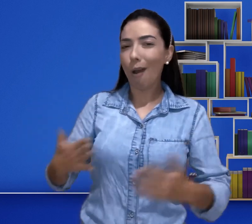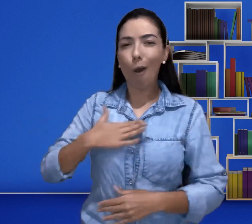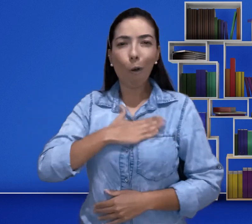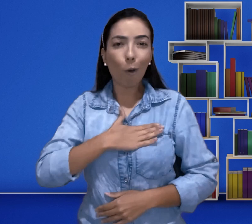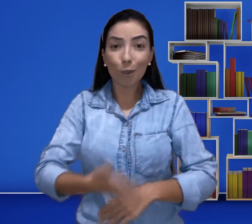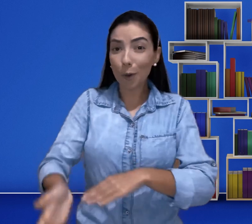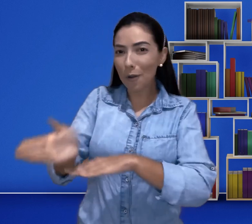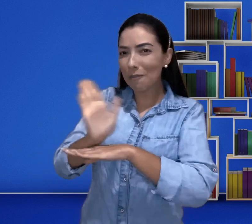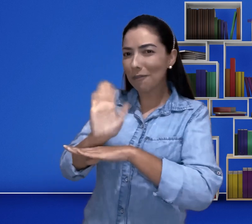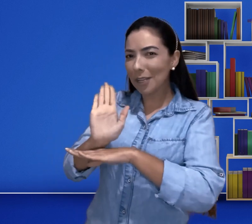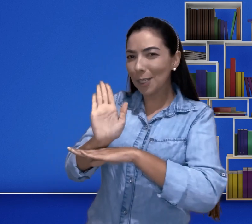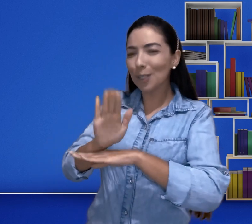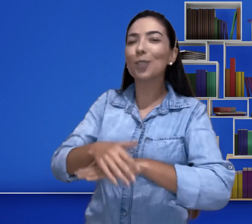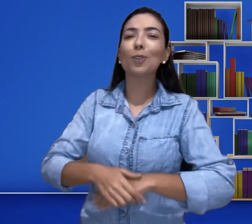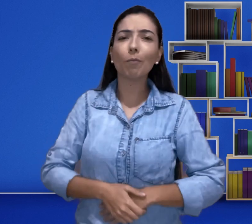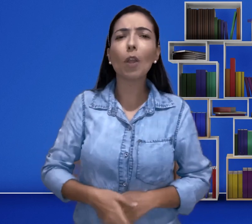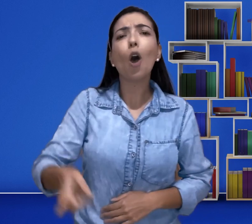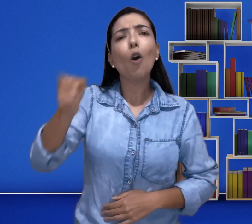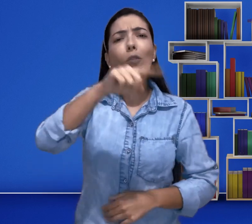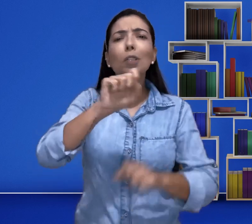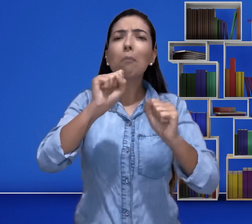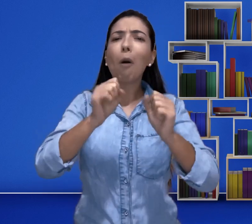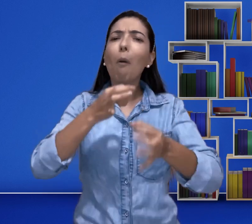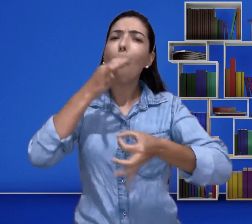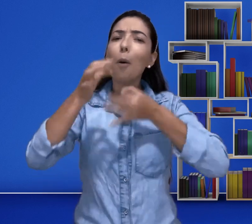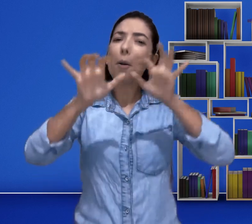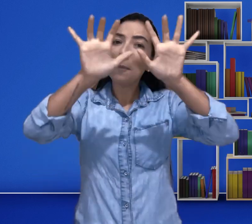Vocês gostaram desse vídeo? Então coloquem aqui